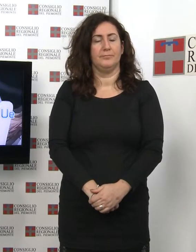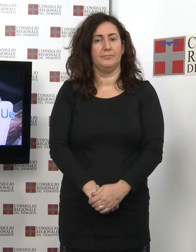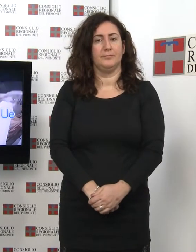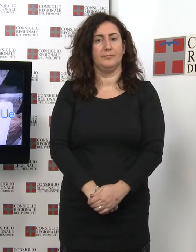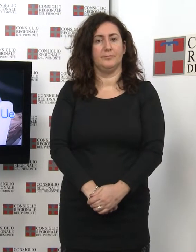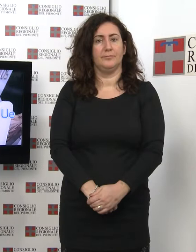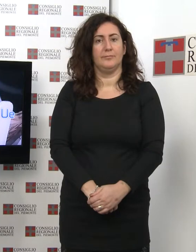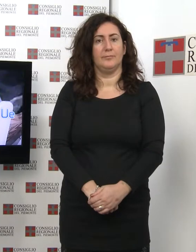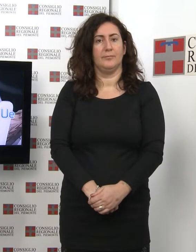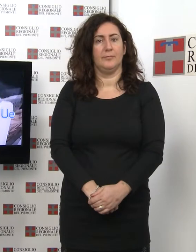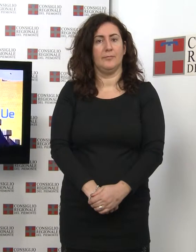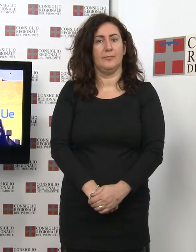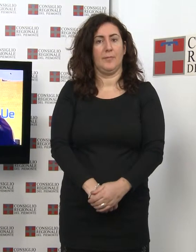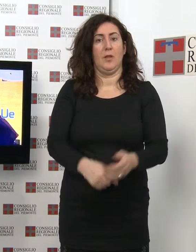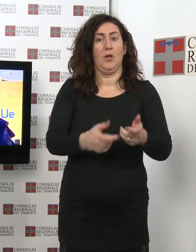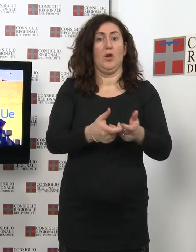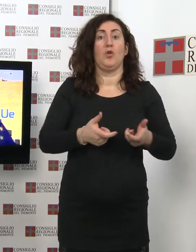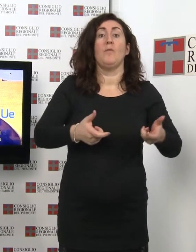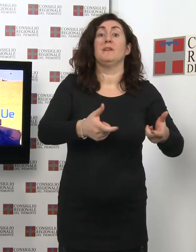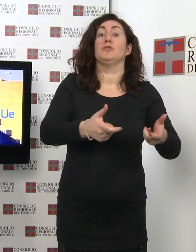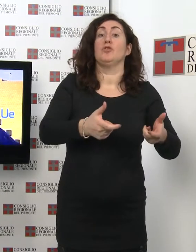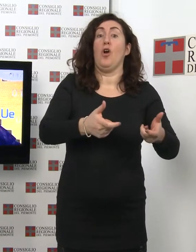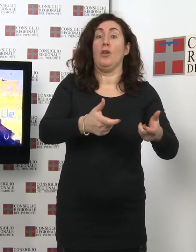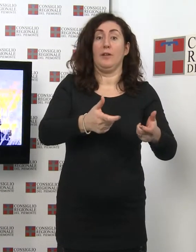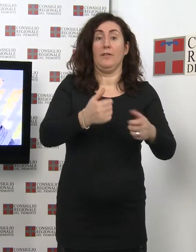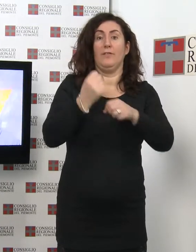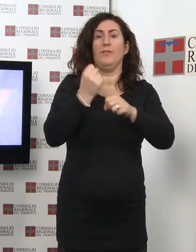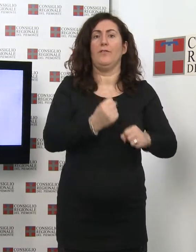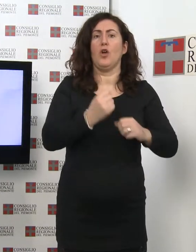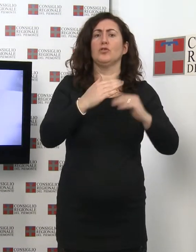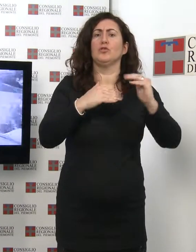La Commissione sui fondi strutturali Unione Europea.